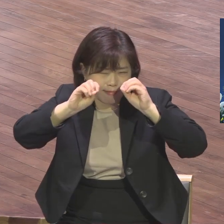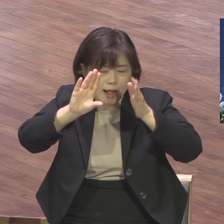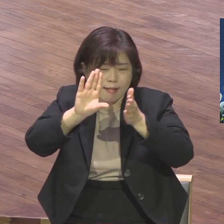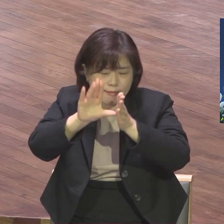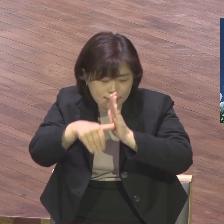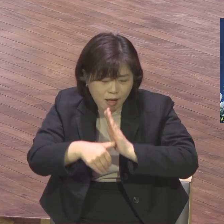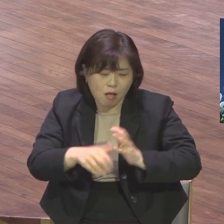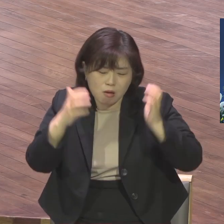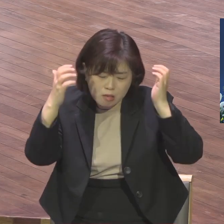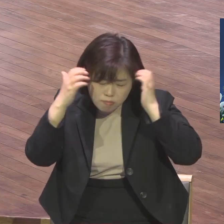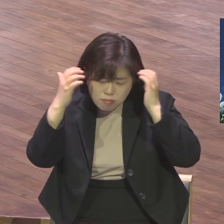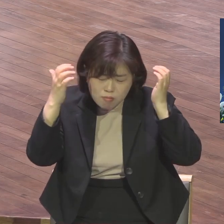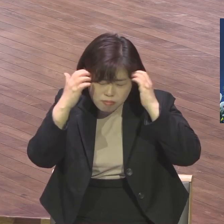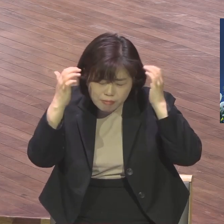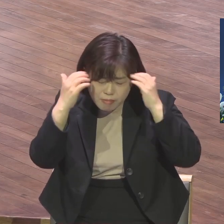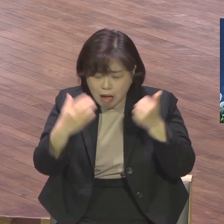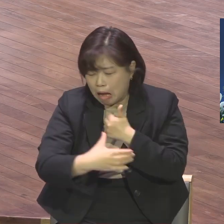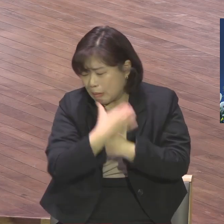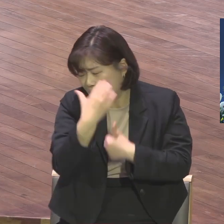그 길이 죽음의 길이요.